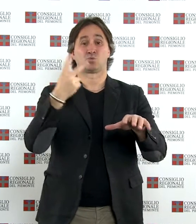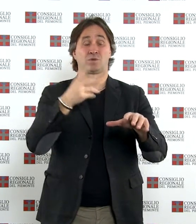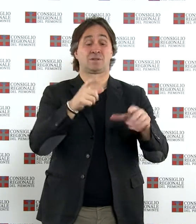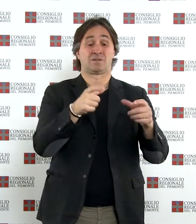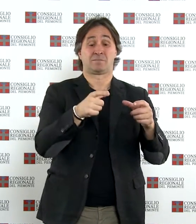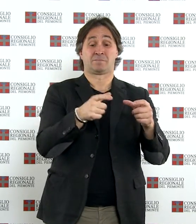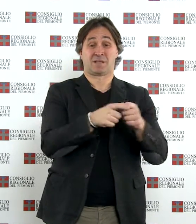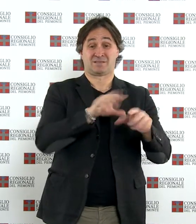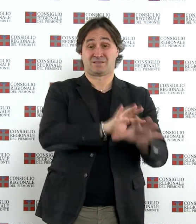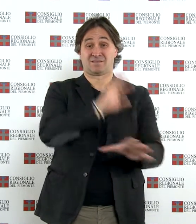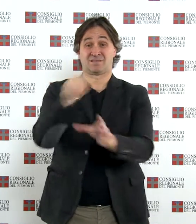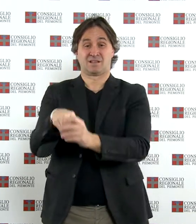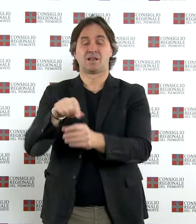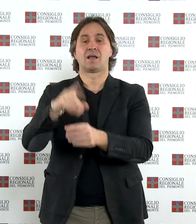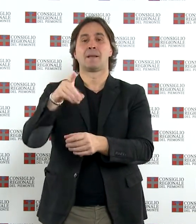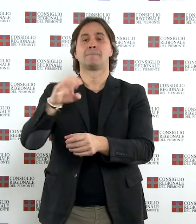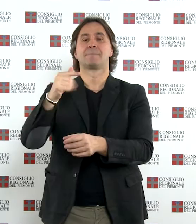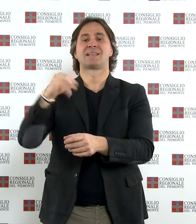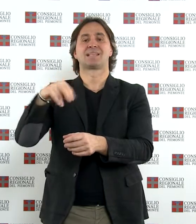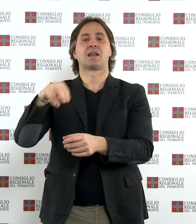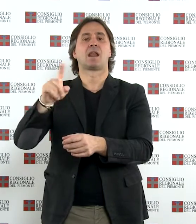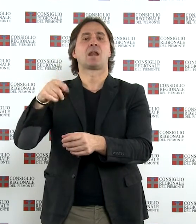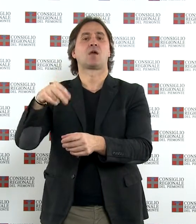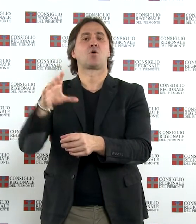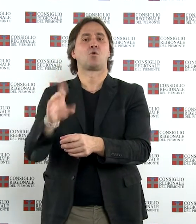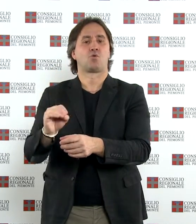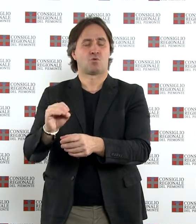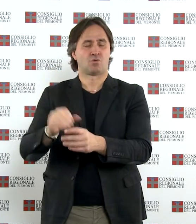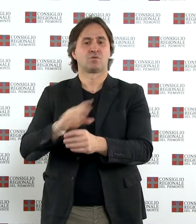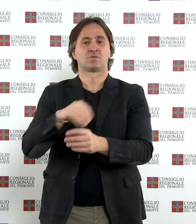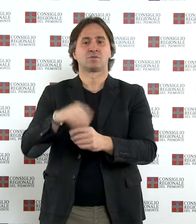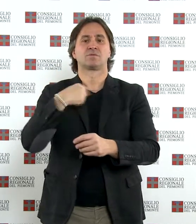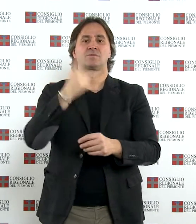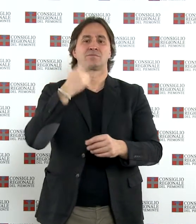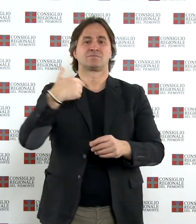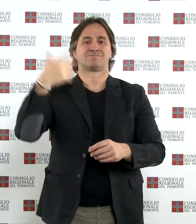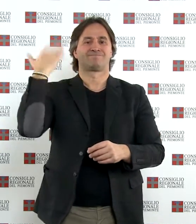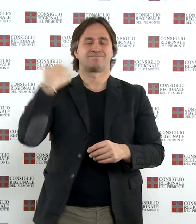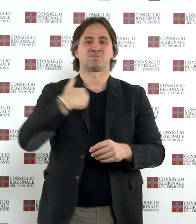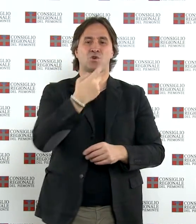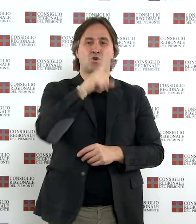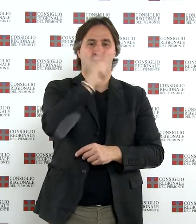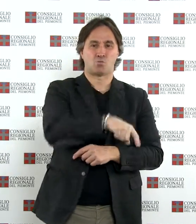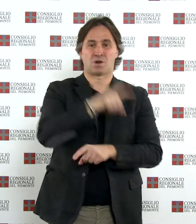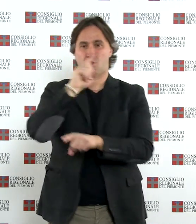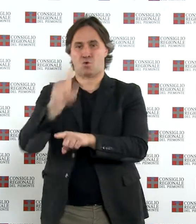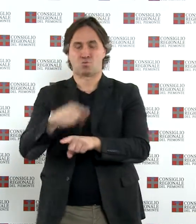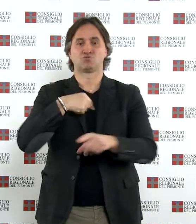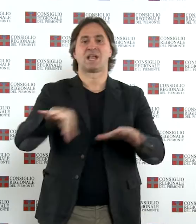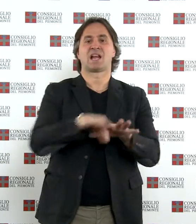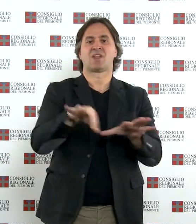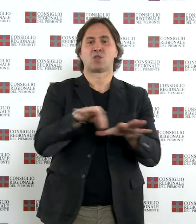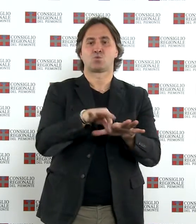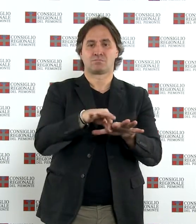Pettinengo. Il Consiglio regionale ha preso atto del risultato favorevole del referendum che si è svolto nei due comuni e ha approvato la